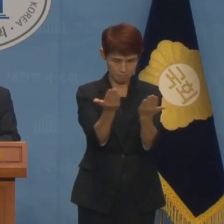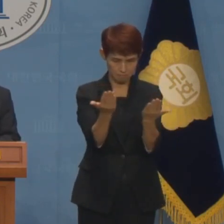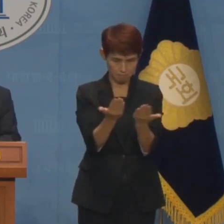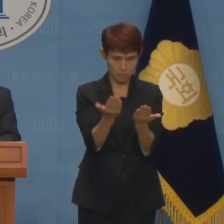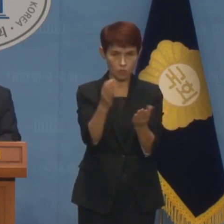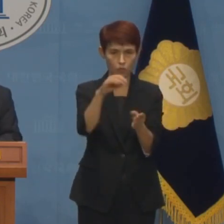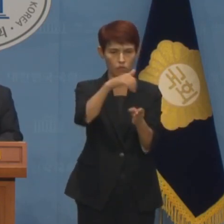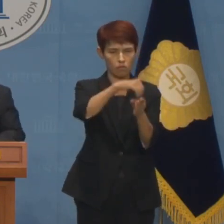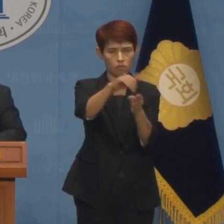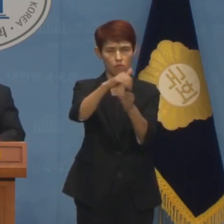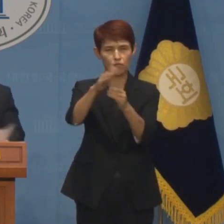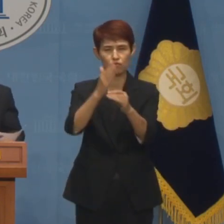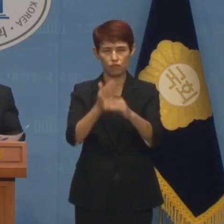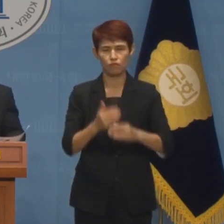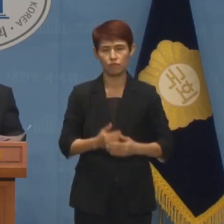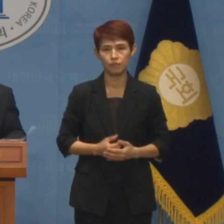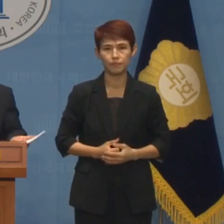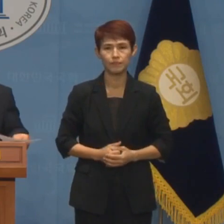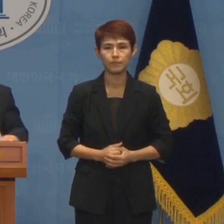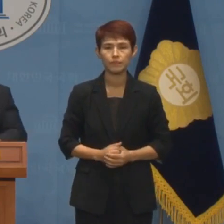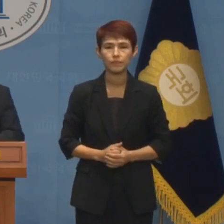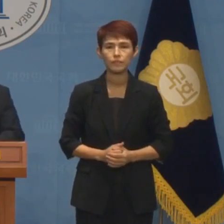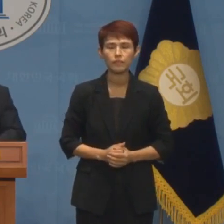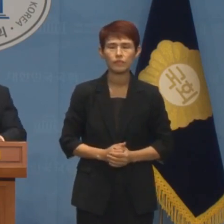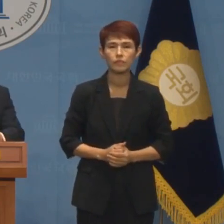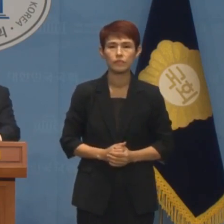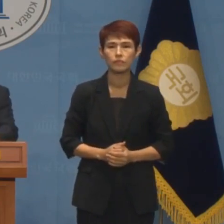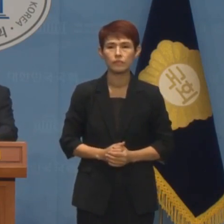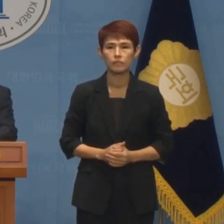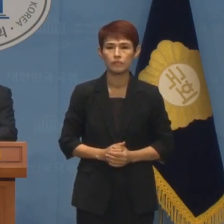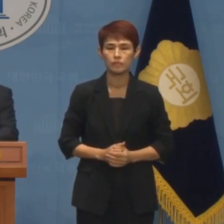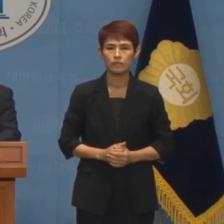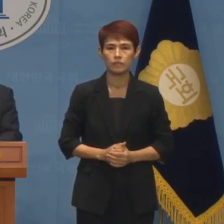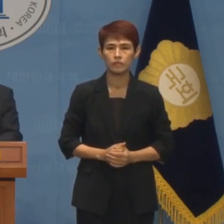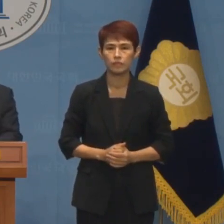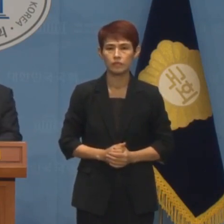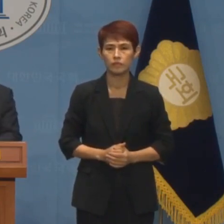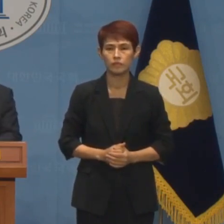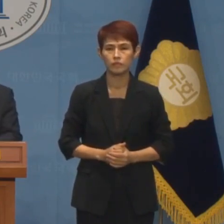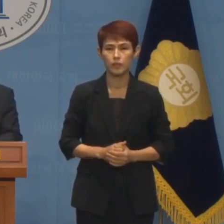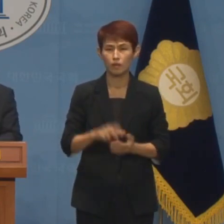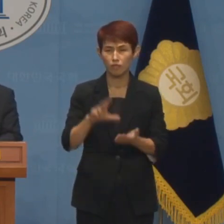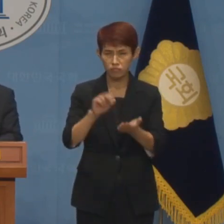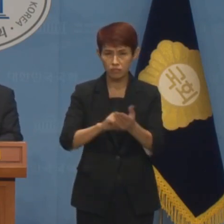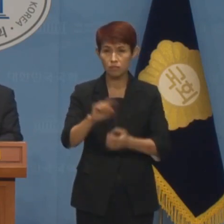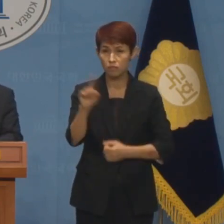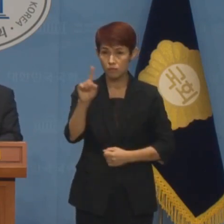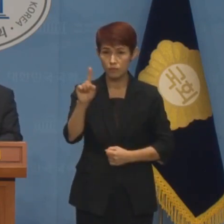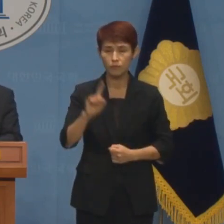것이죠. 그런데 문제는요